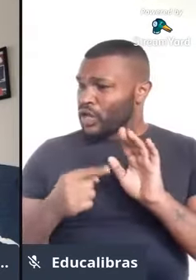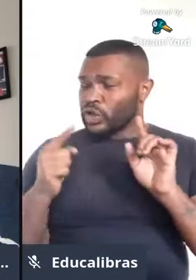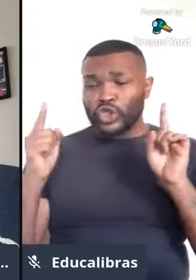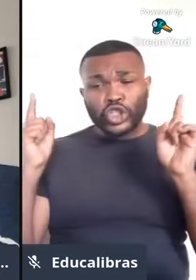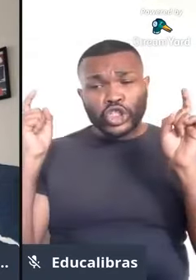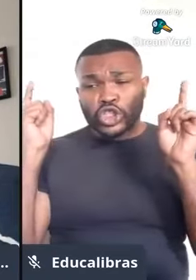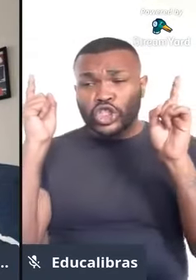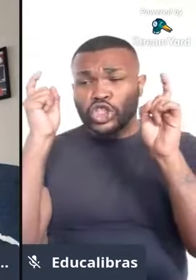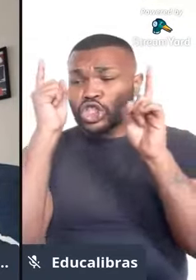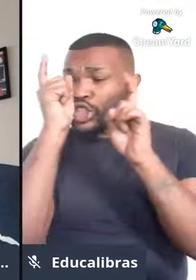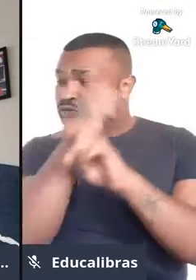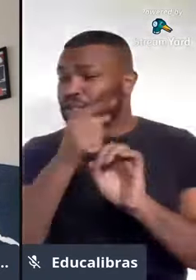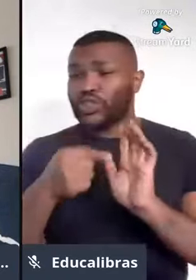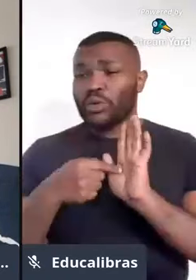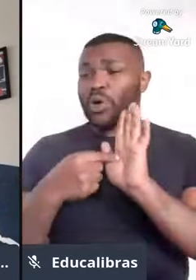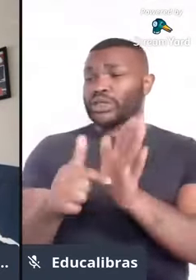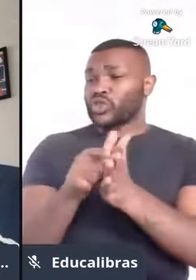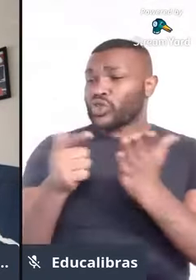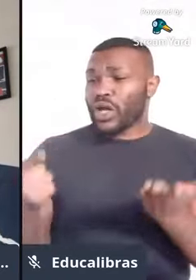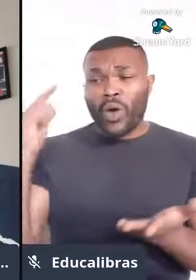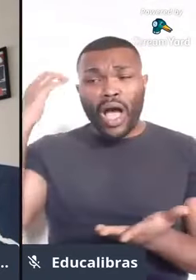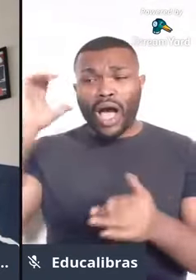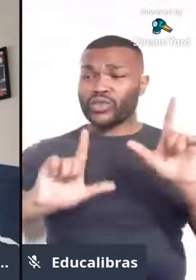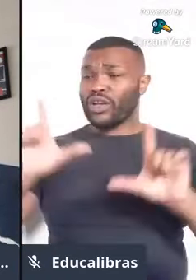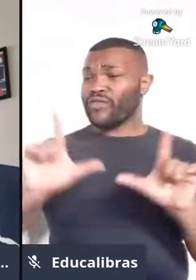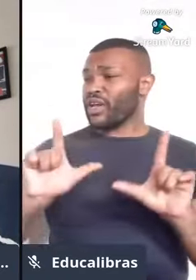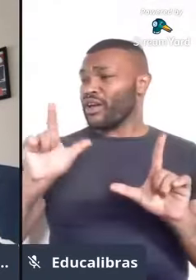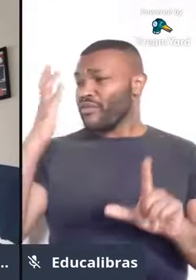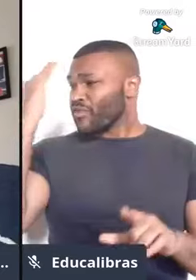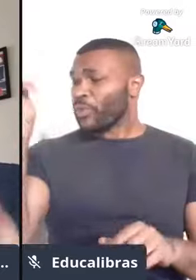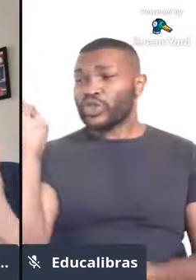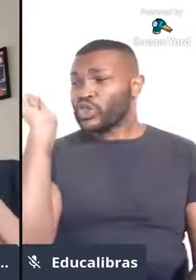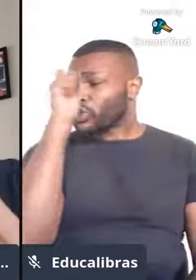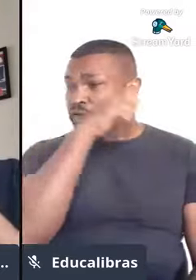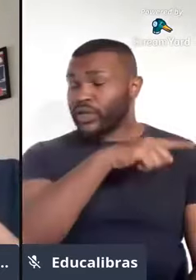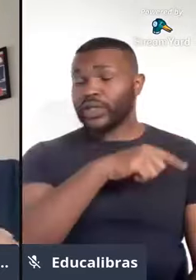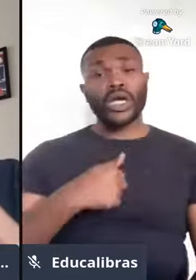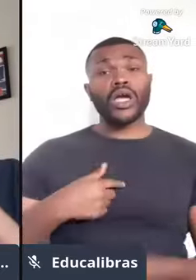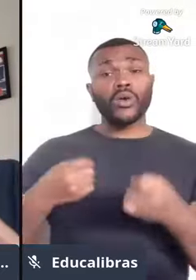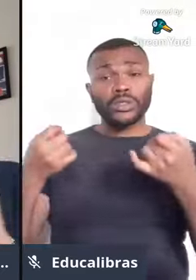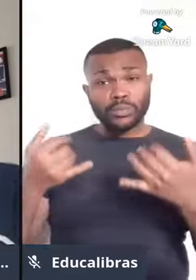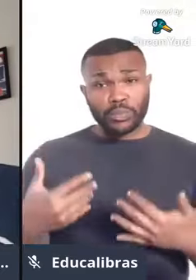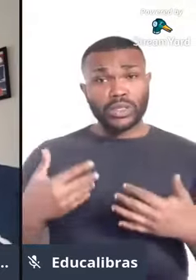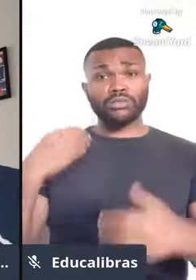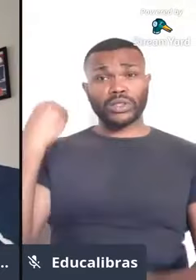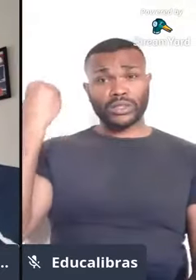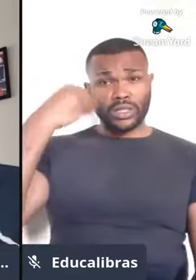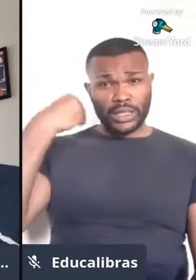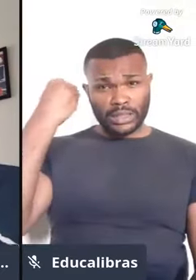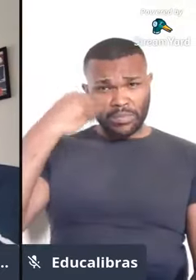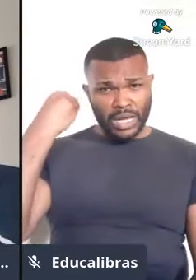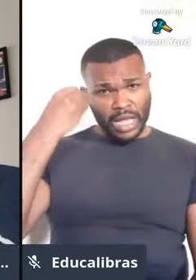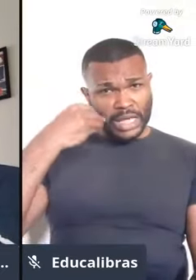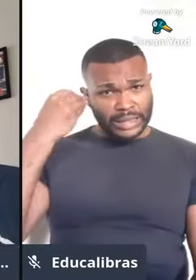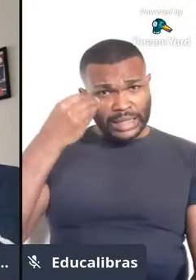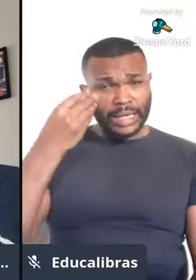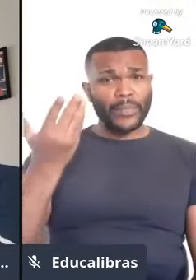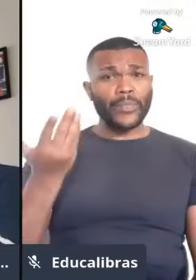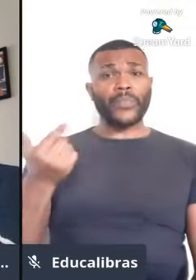entrar? Eu digo que foi uma experiência, tem sido uma experiência muito proveitosa ser